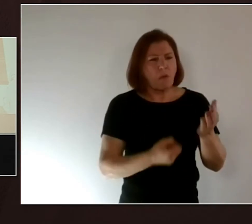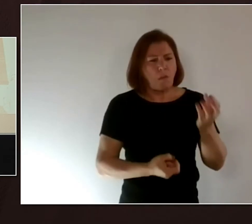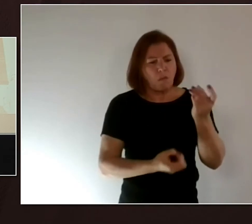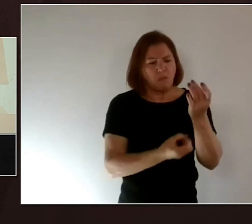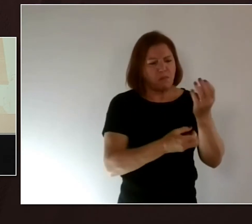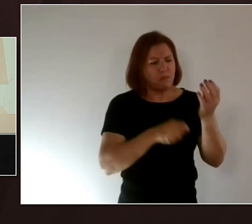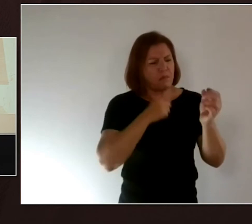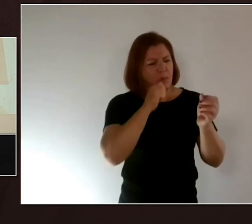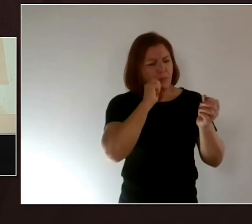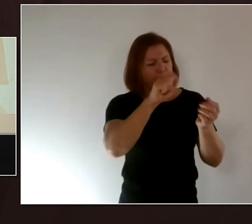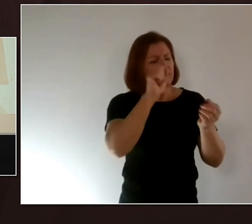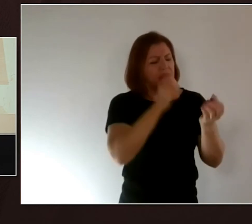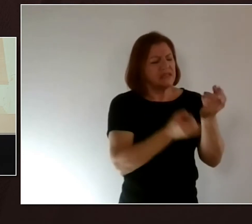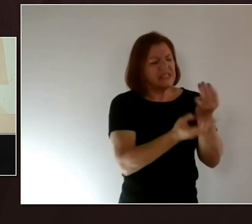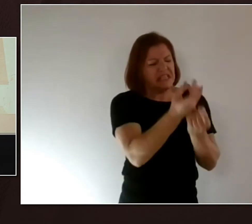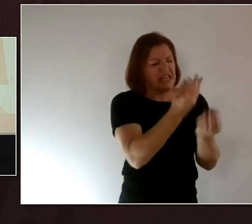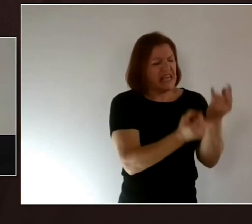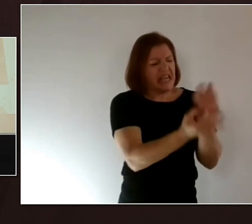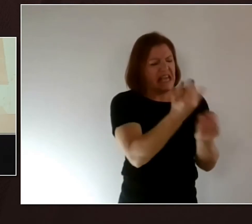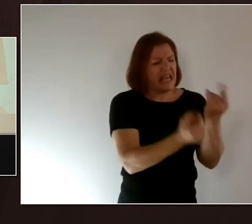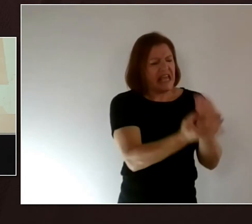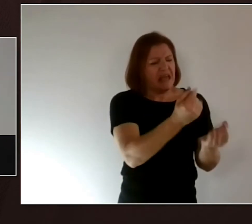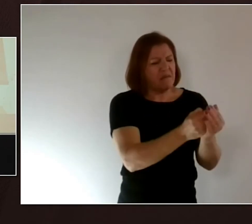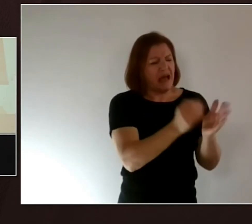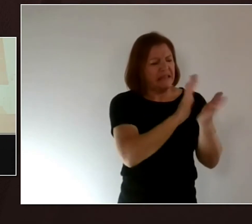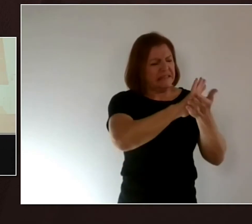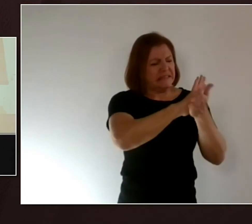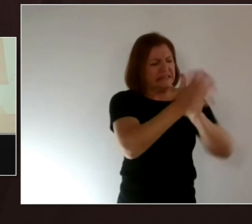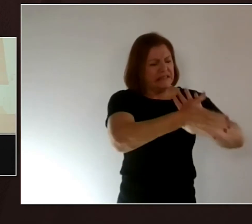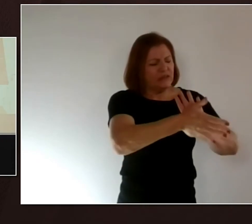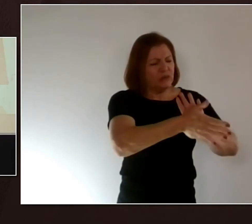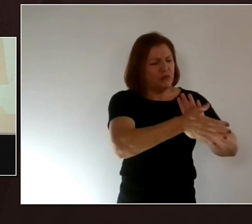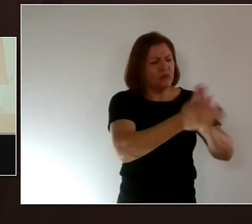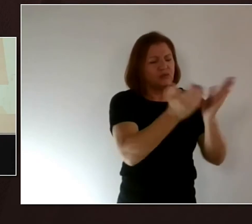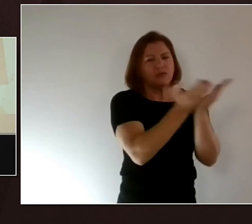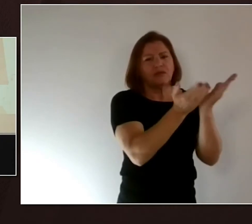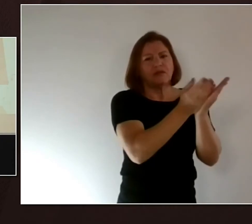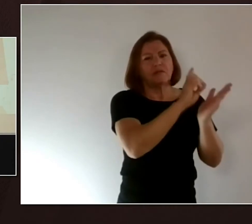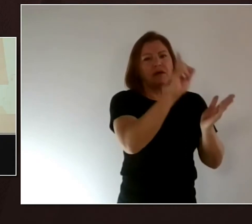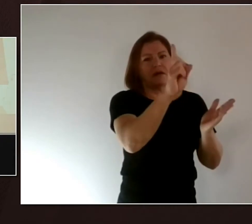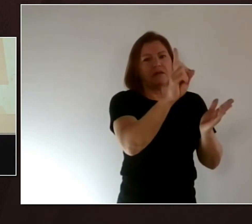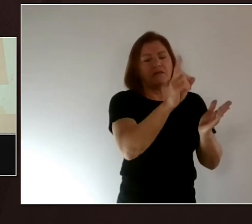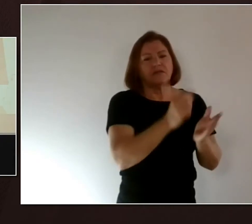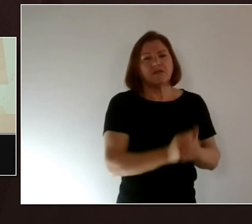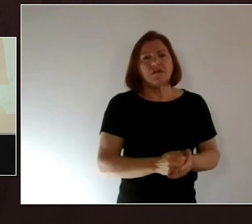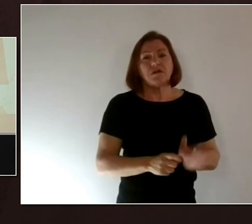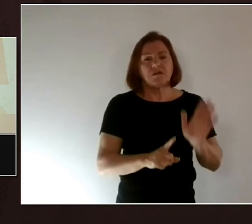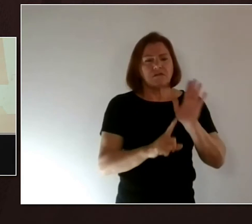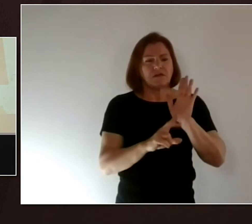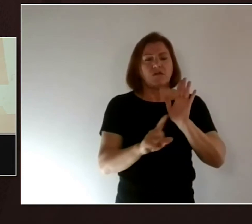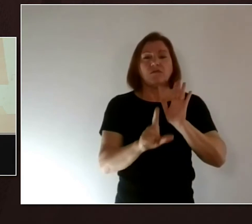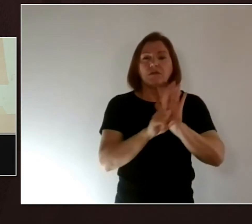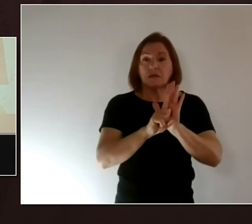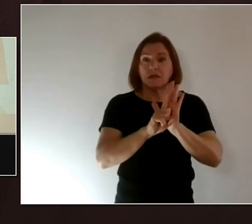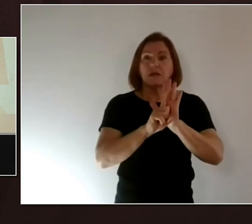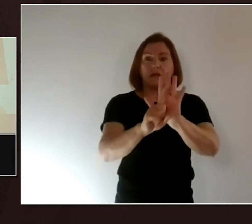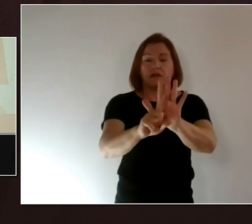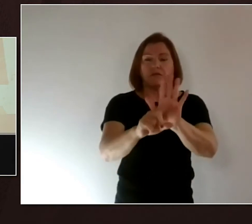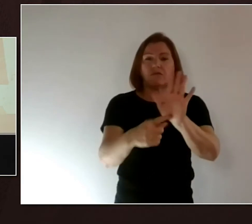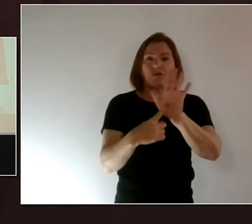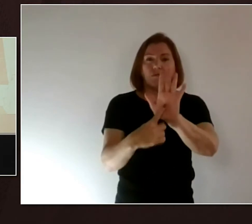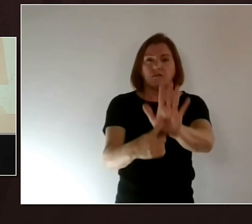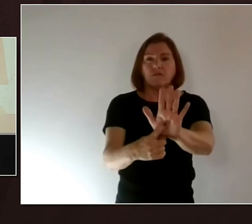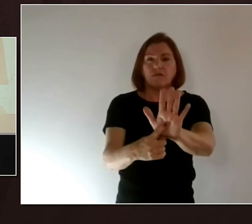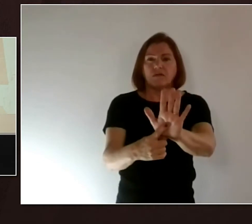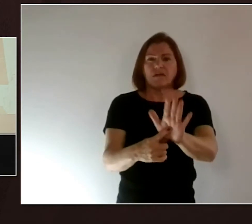Romano adotou queimar a escritura, tá? Assim que foi publicado, a igreja de Nicomédia foi